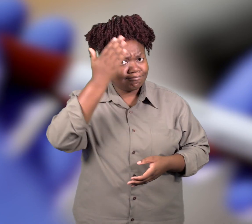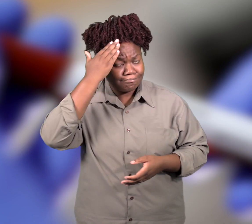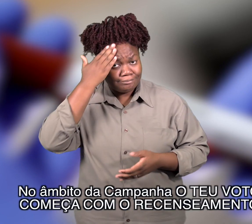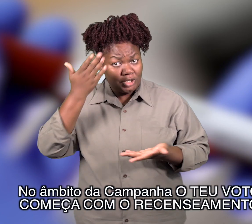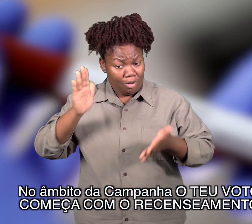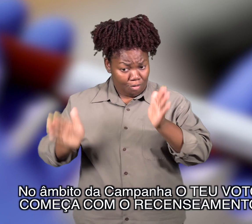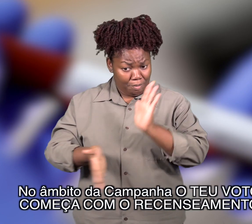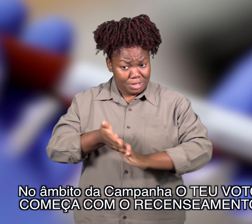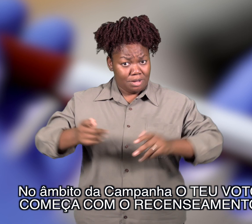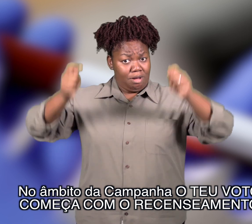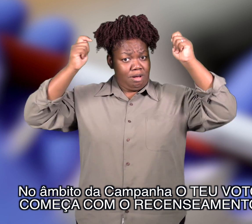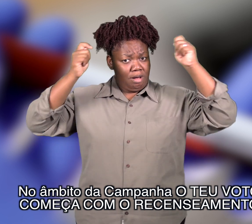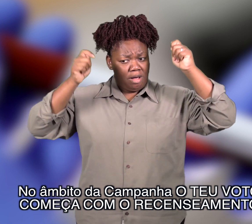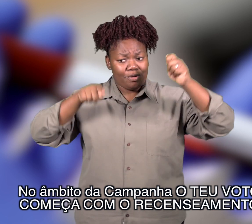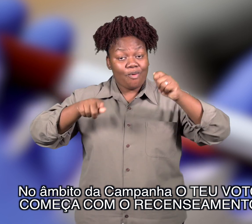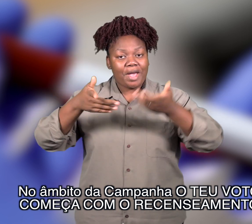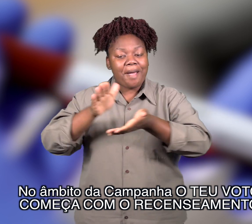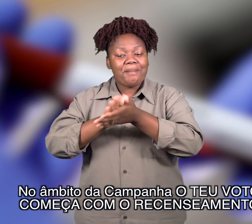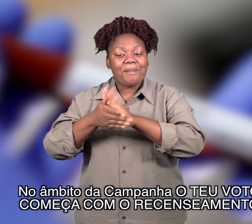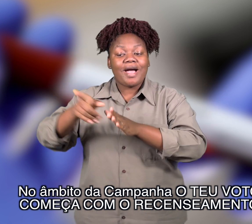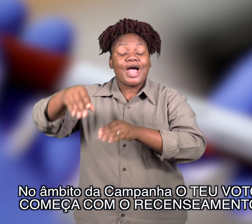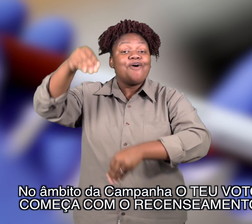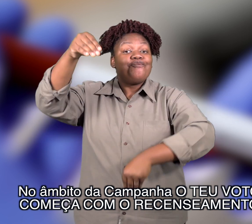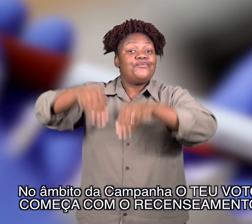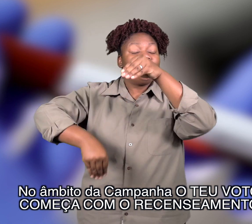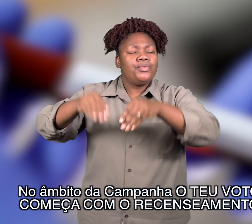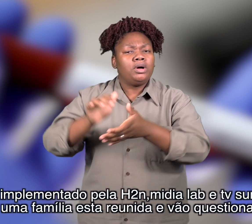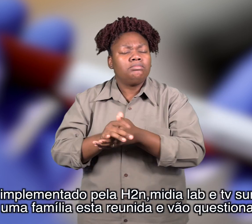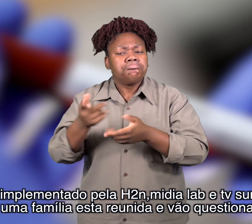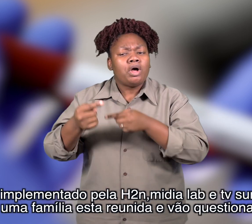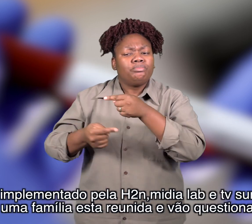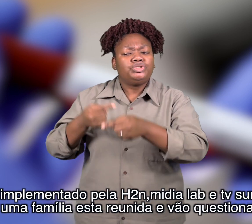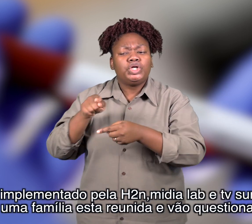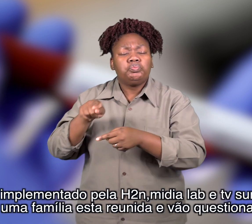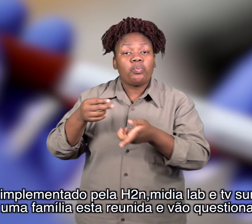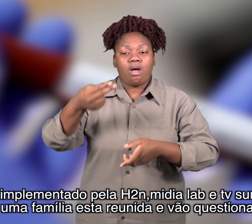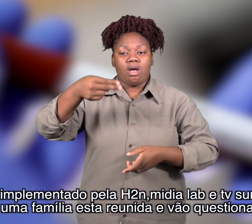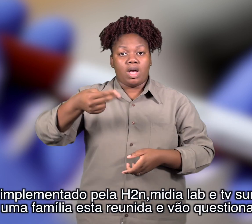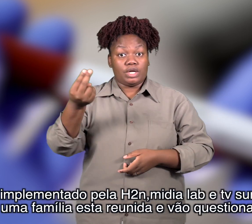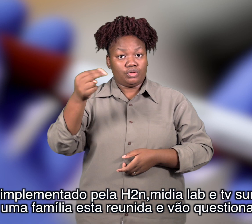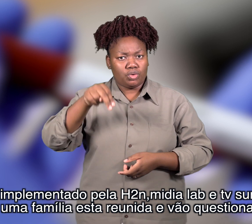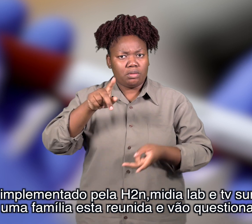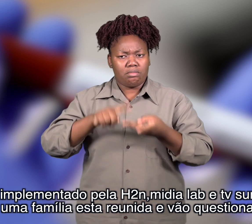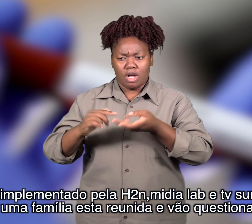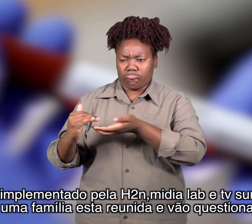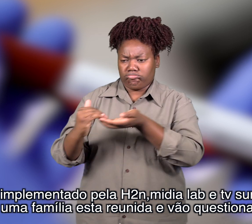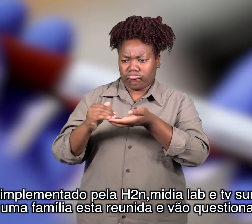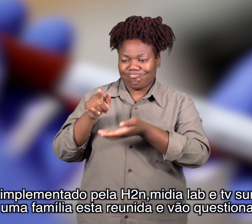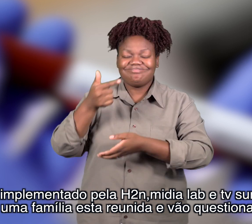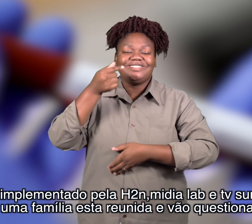No âmbito da campanha, teu voto começa com o recenseamento implementado pela H12N, Media Lab e TV Surdo. Uma